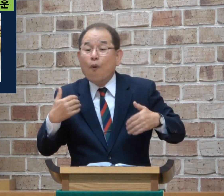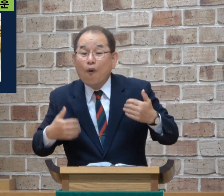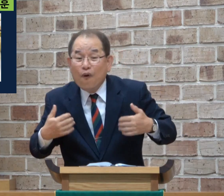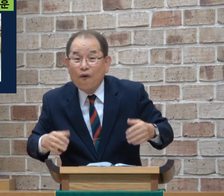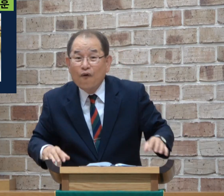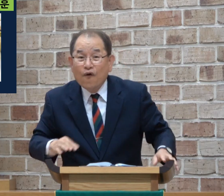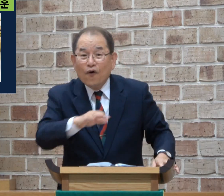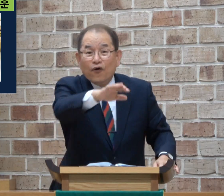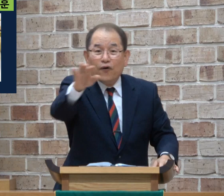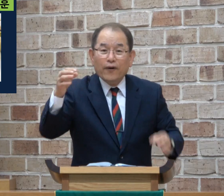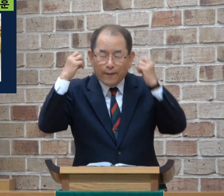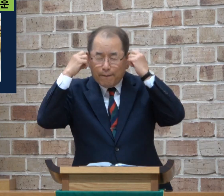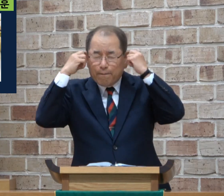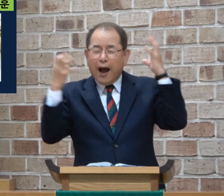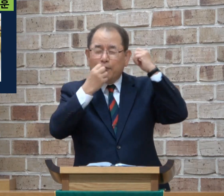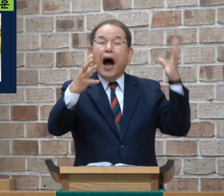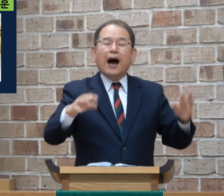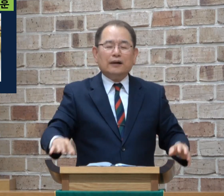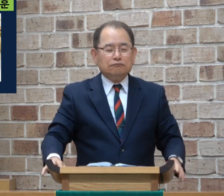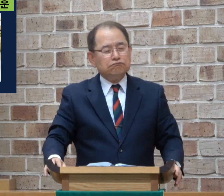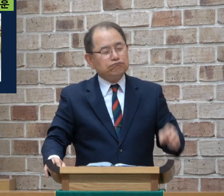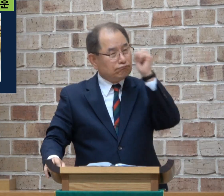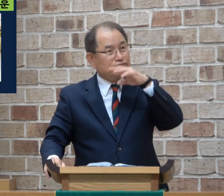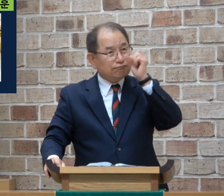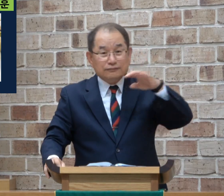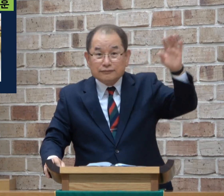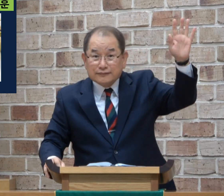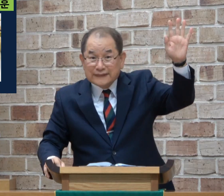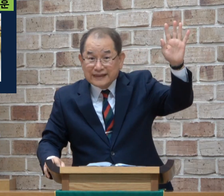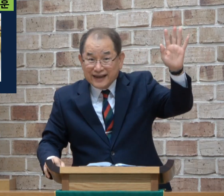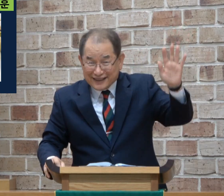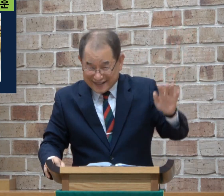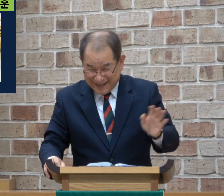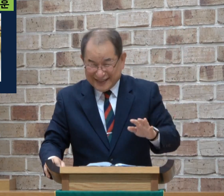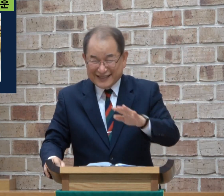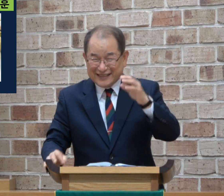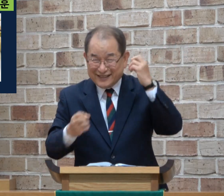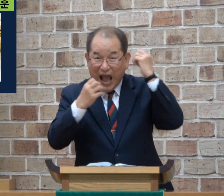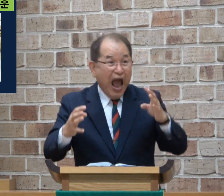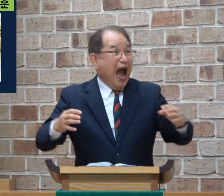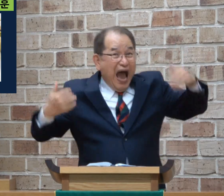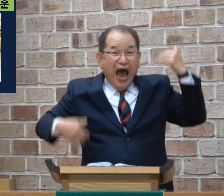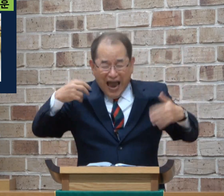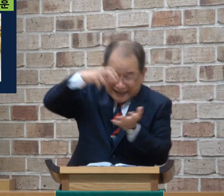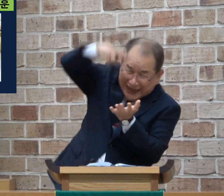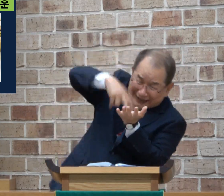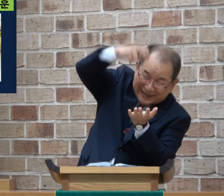여러분이 귀가 열린다면 기쁘지 않겠습니까? 정말 막 펄쩍펄쩍 뛸 것입니다.